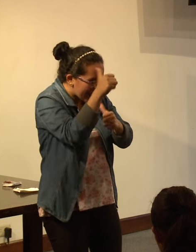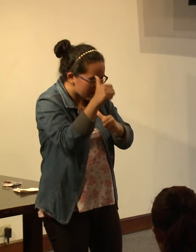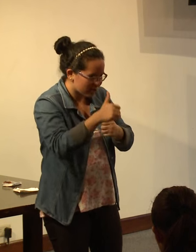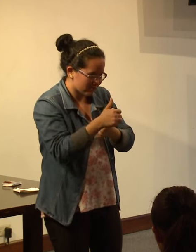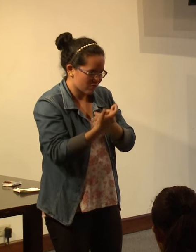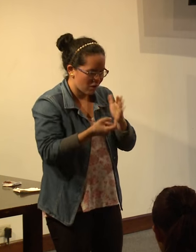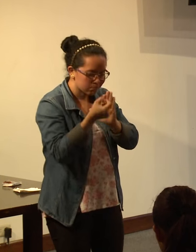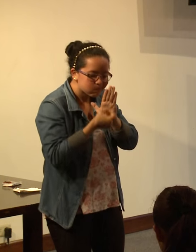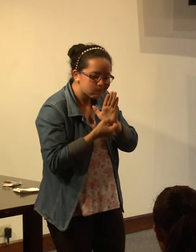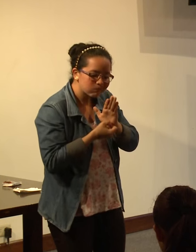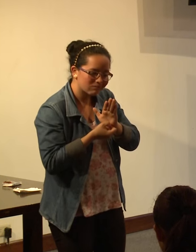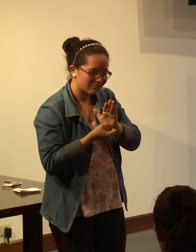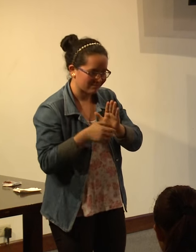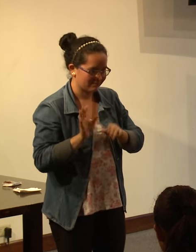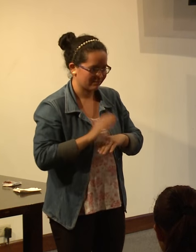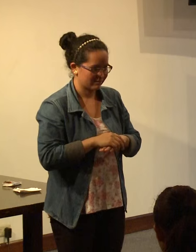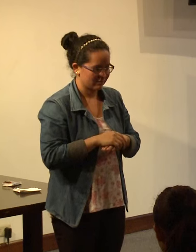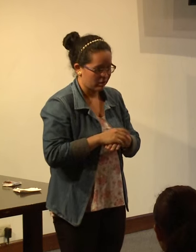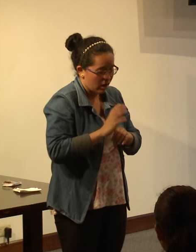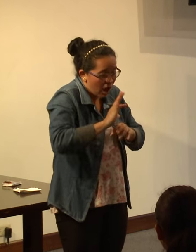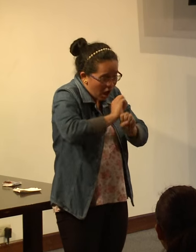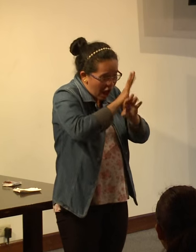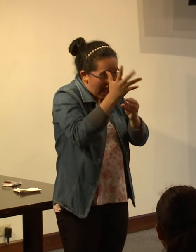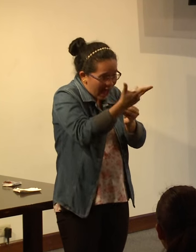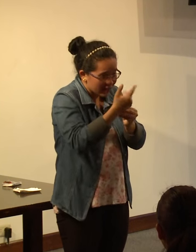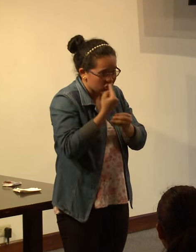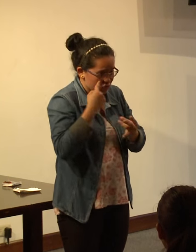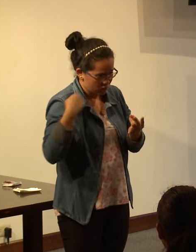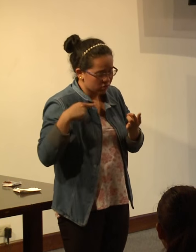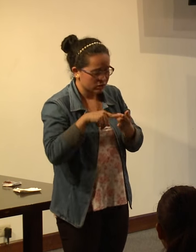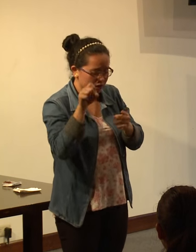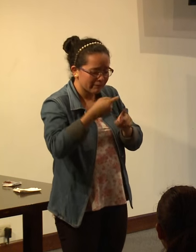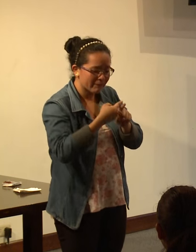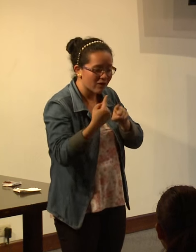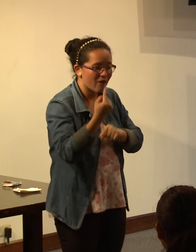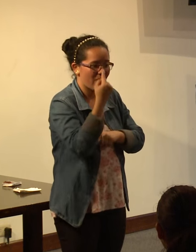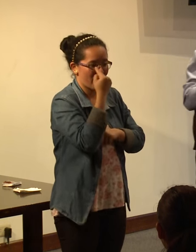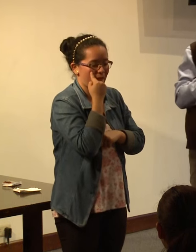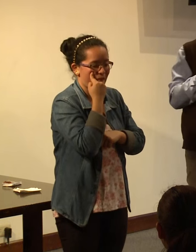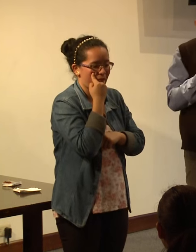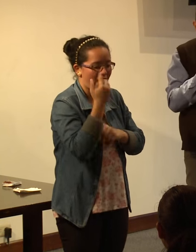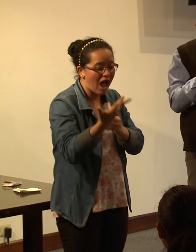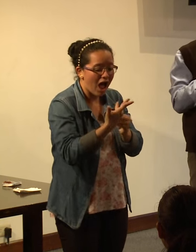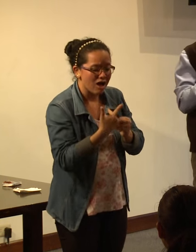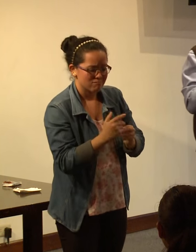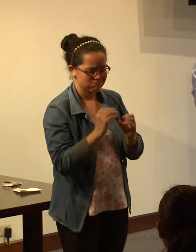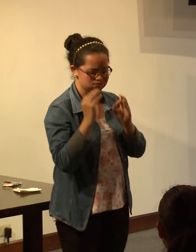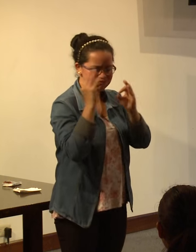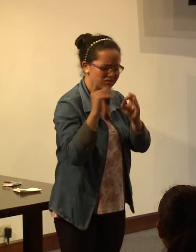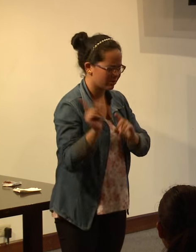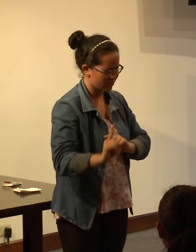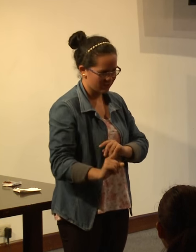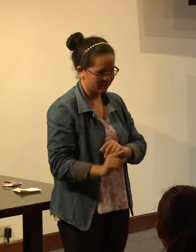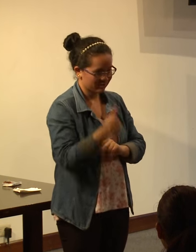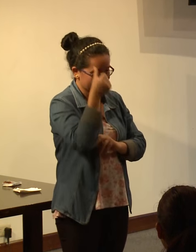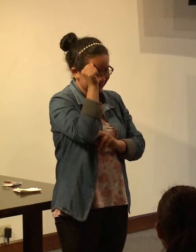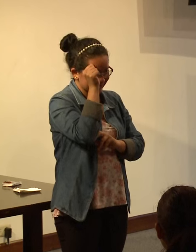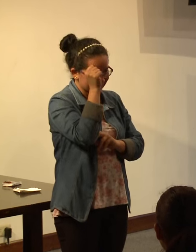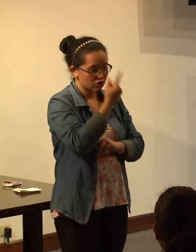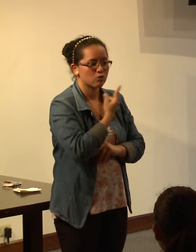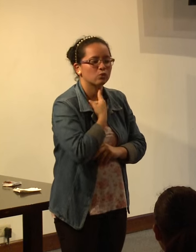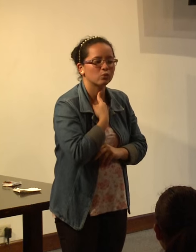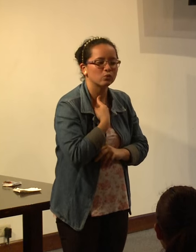arte es terriblemente subjetivo, pero acuérdense que los niños no están haciendo arte ahí en ese momento. Entonces, no se preocupen por eso. Entonces, ¿está claro eso del